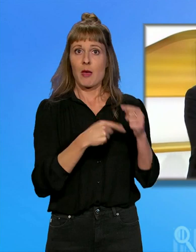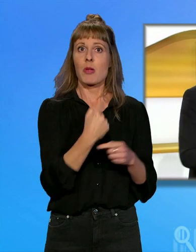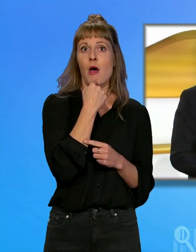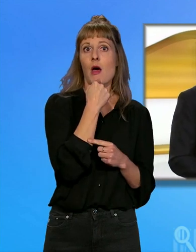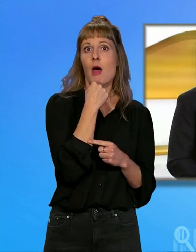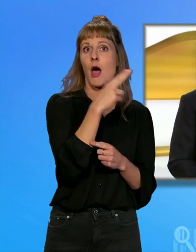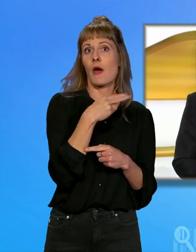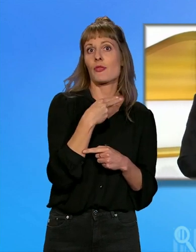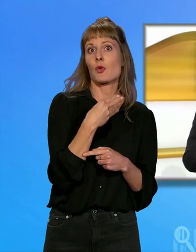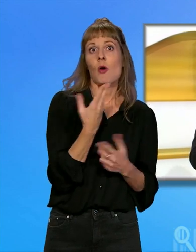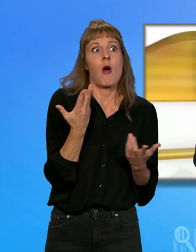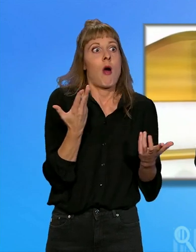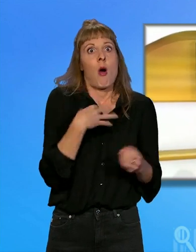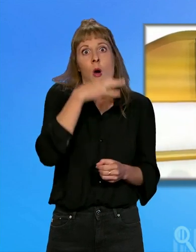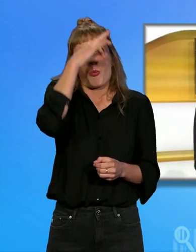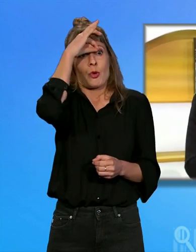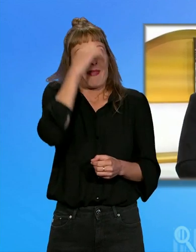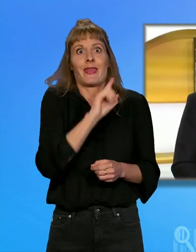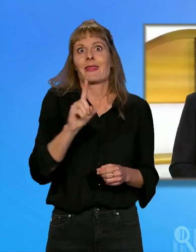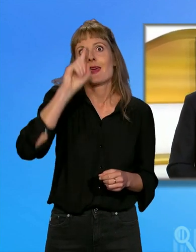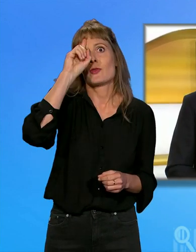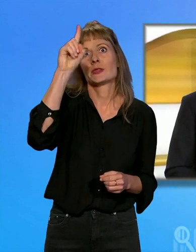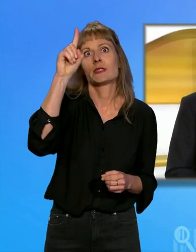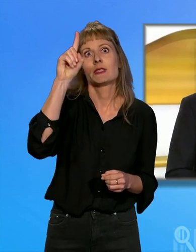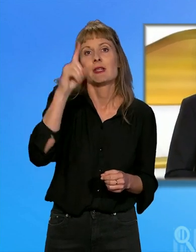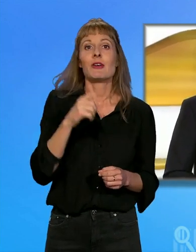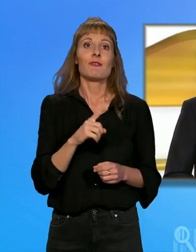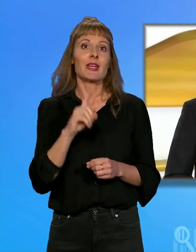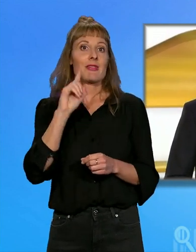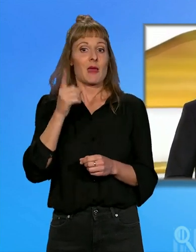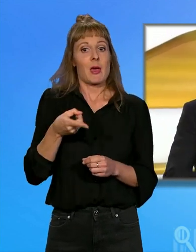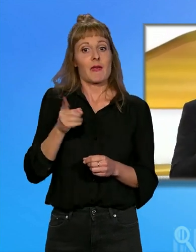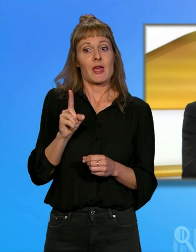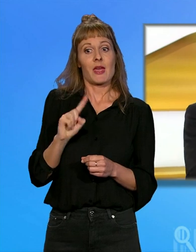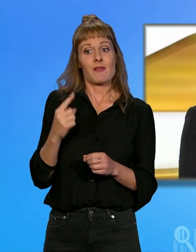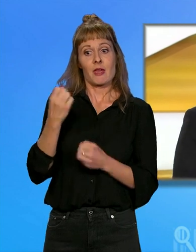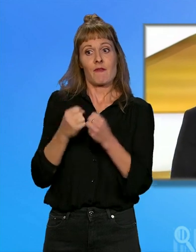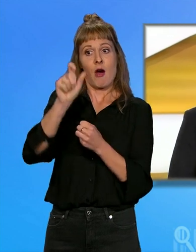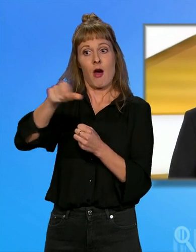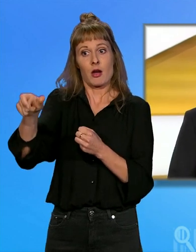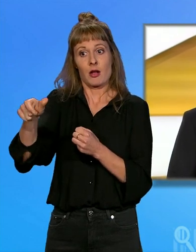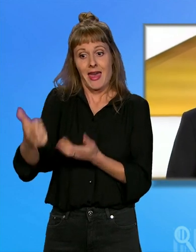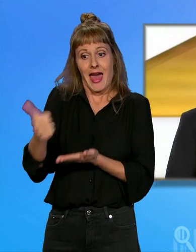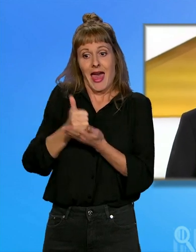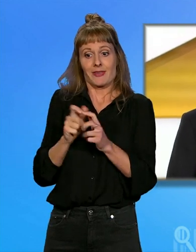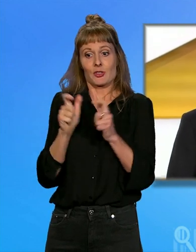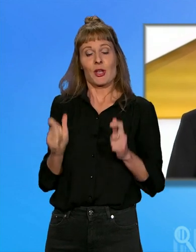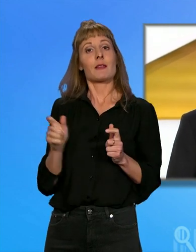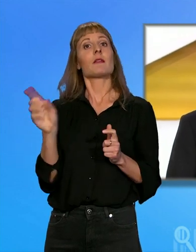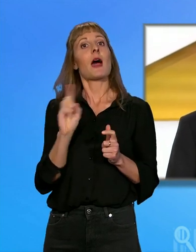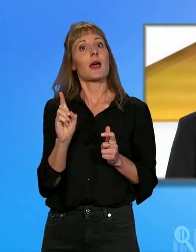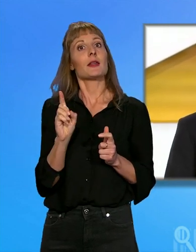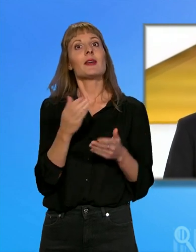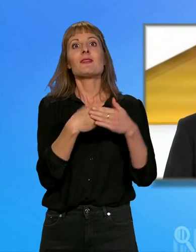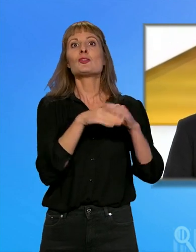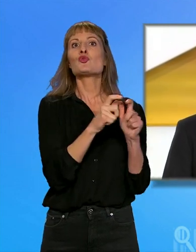seien gar nicht bei DPD angestellt, sondern bei einem sogenannten Subunternehmer. Heute Abend weisen wir schwarz auf weiß